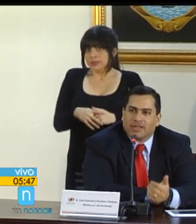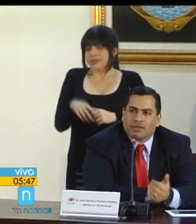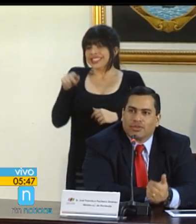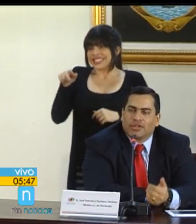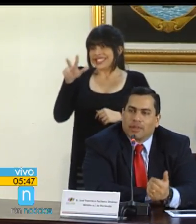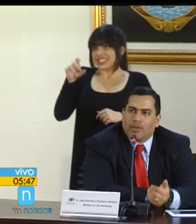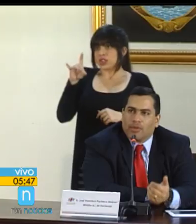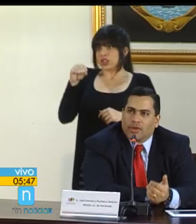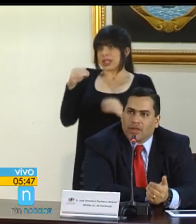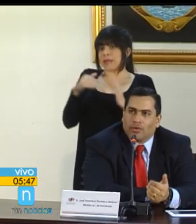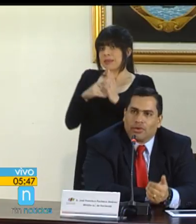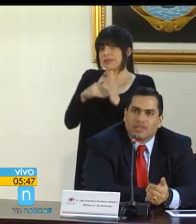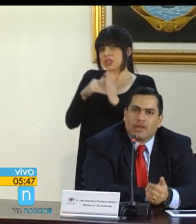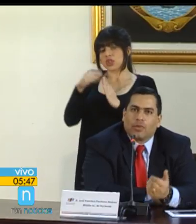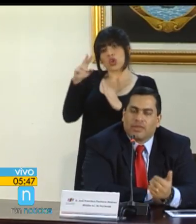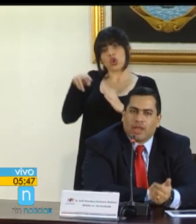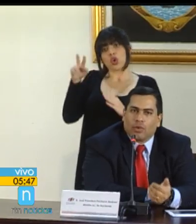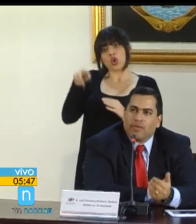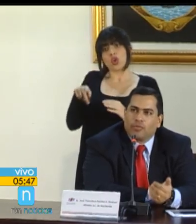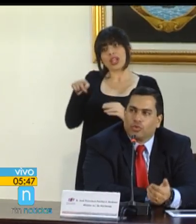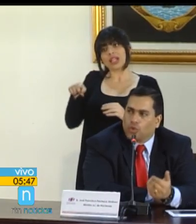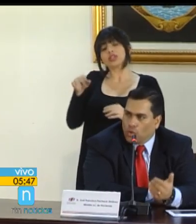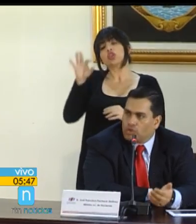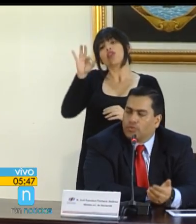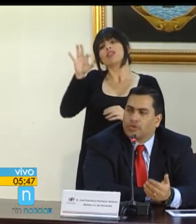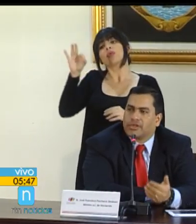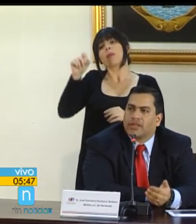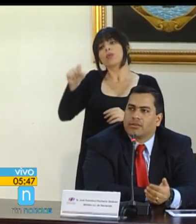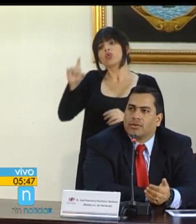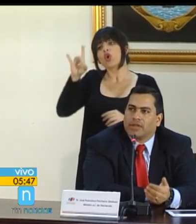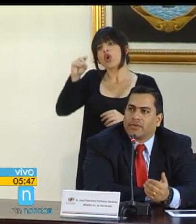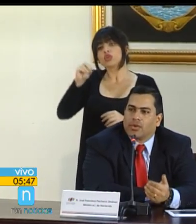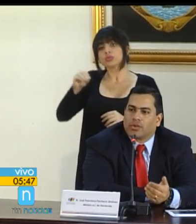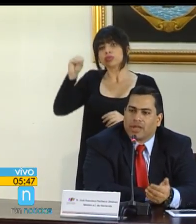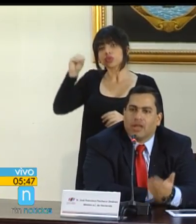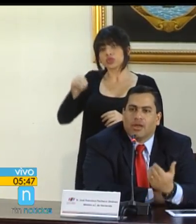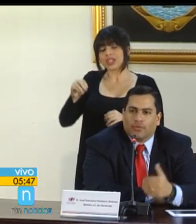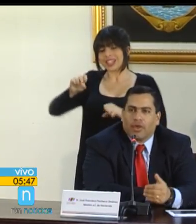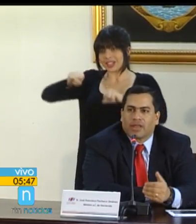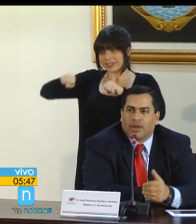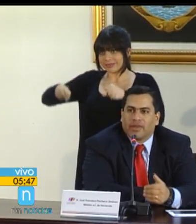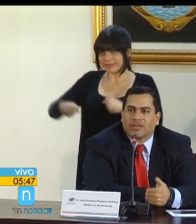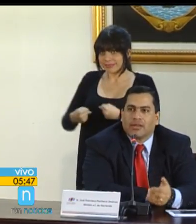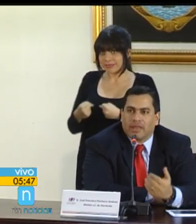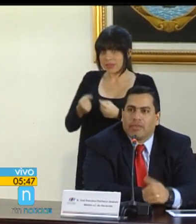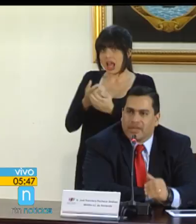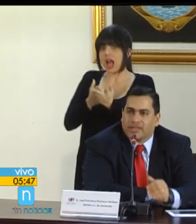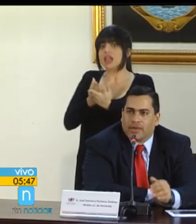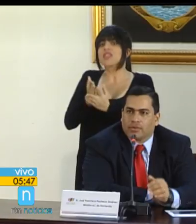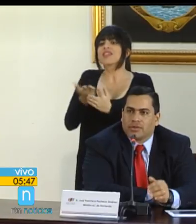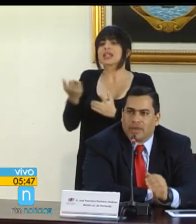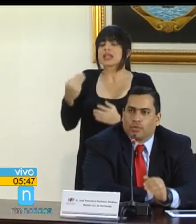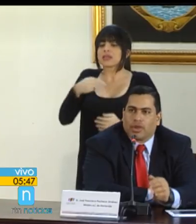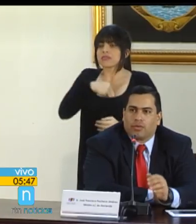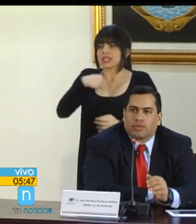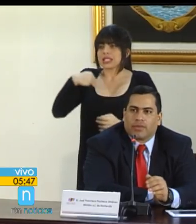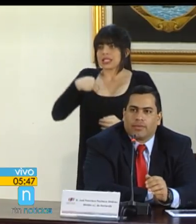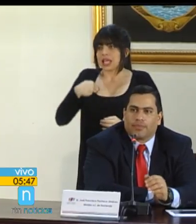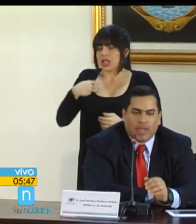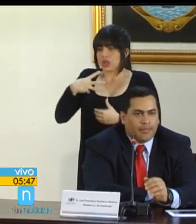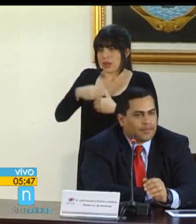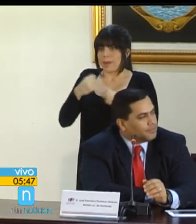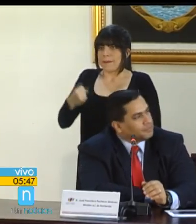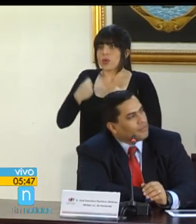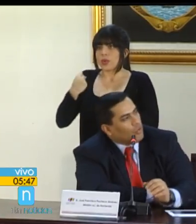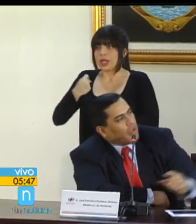esos 380.000 millones de colones, el 99.8% del recorte fue a través de ministerios del Poder Ejecutivo.